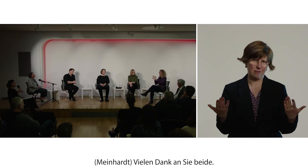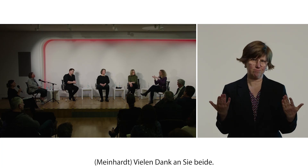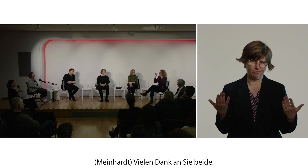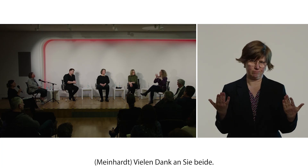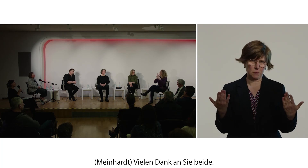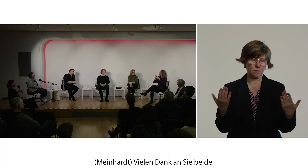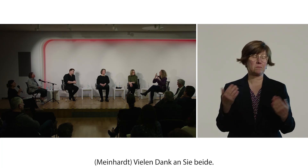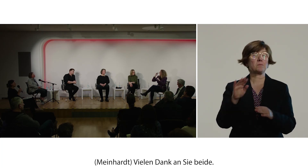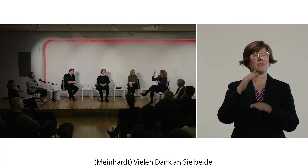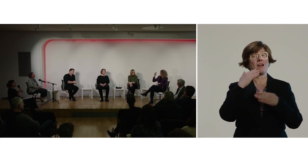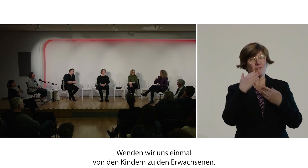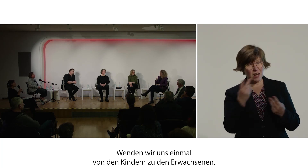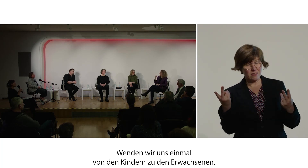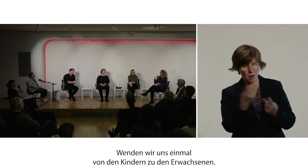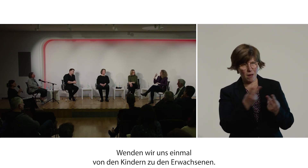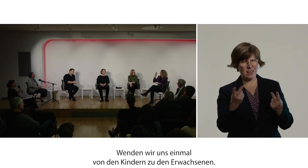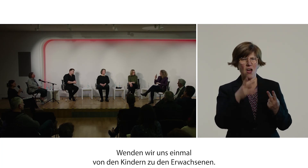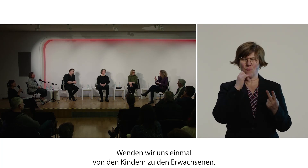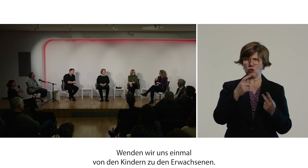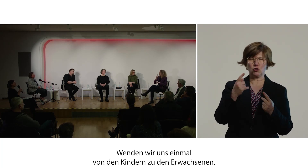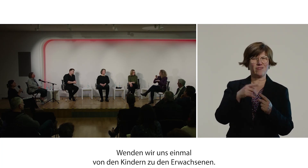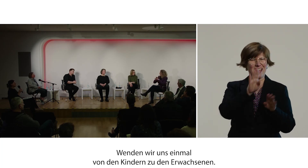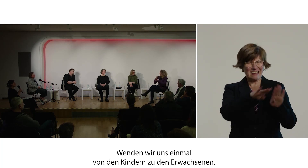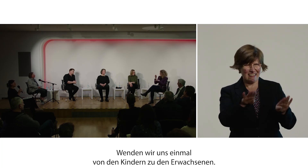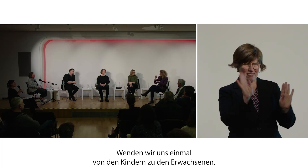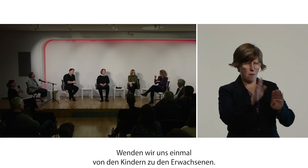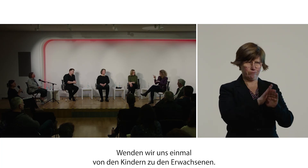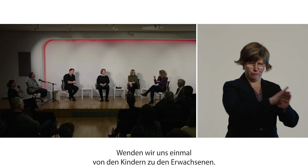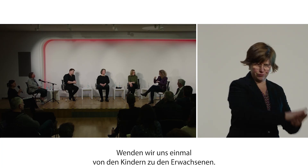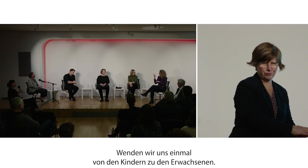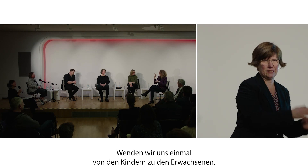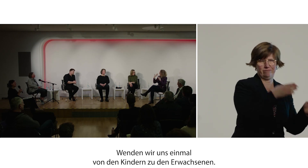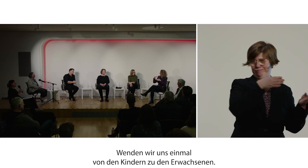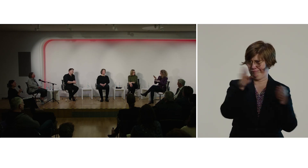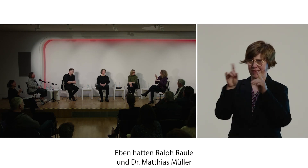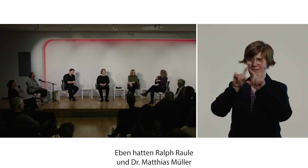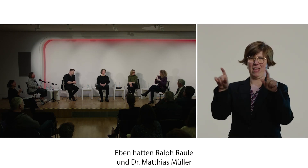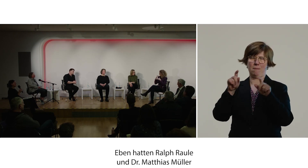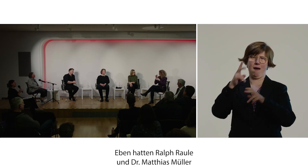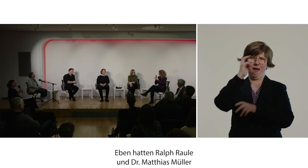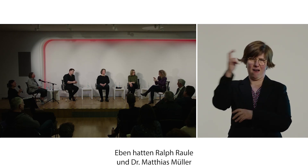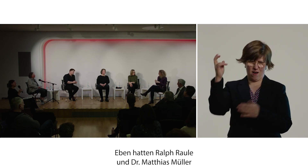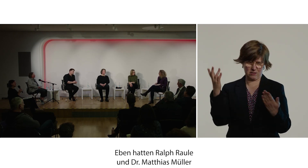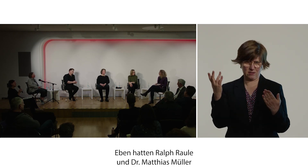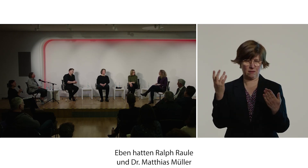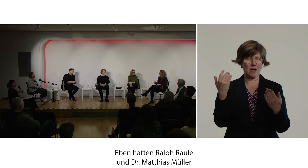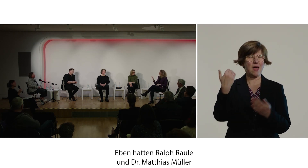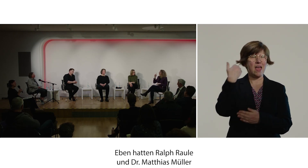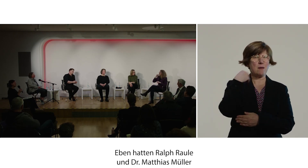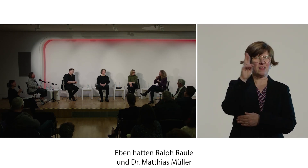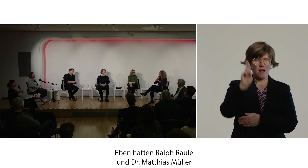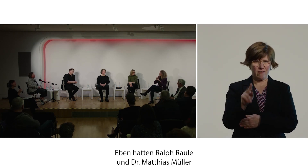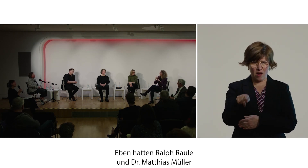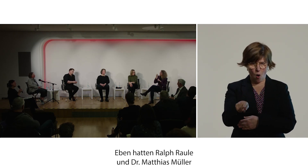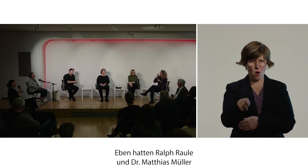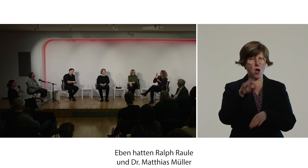Vielen Dank an Sie beide. Wollen wir uns einmal von den Kindern zu den Erwachsenen wenden? Eben hatten Ralf Raule